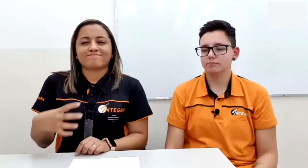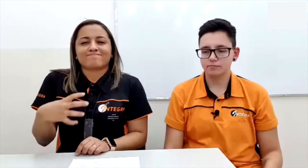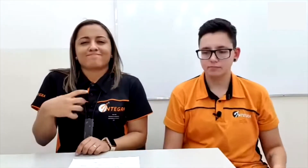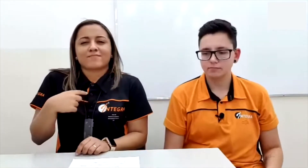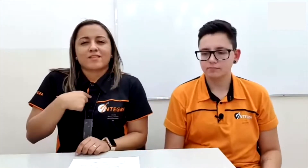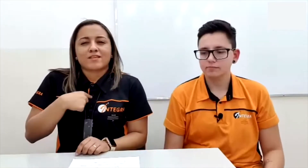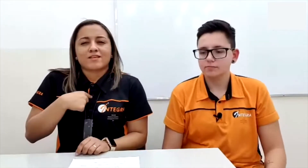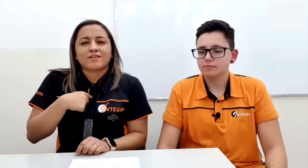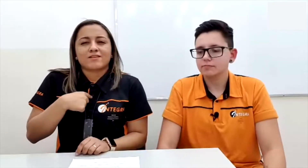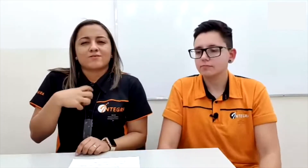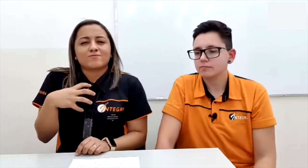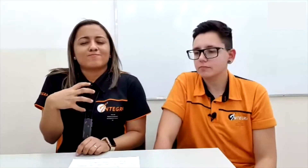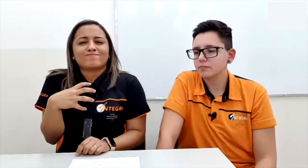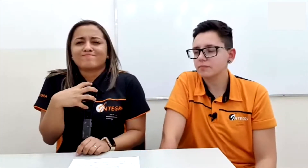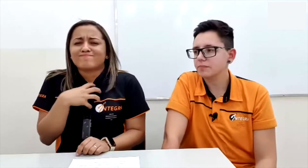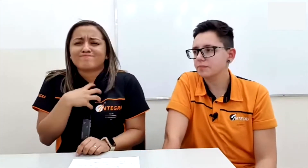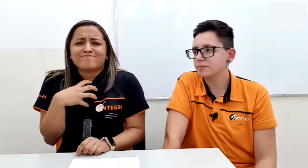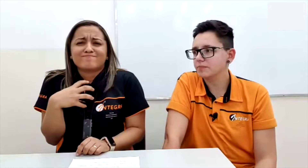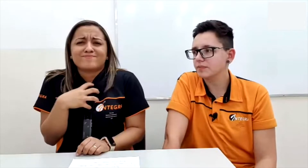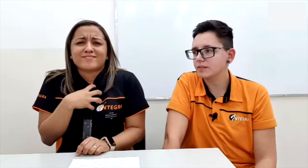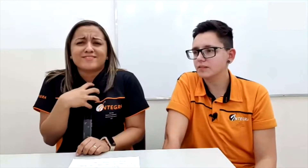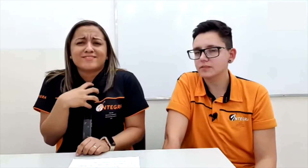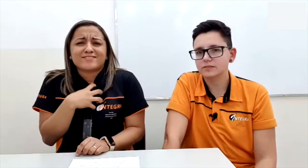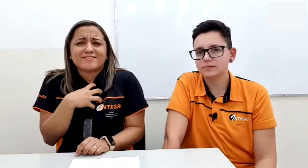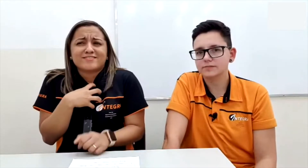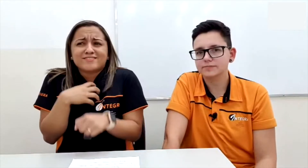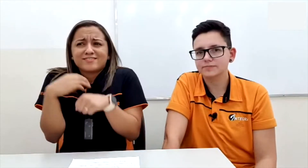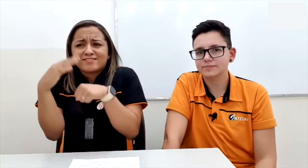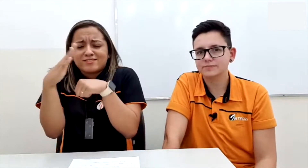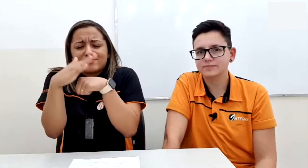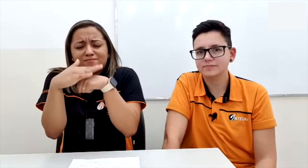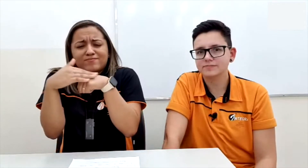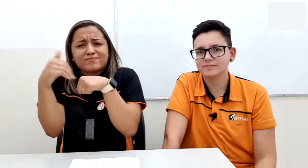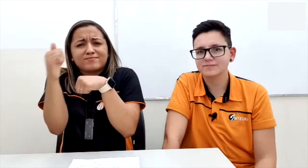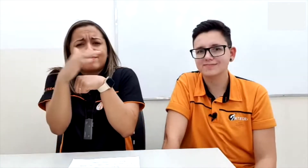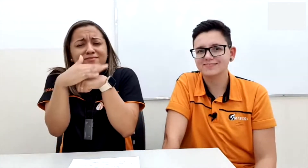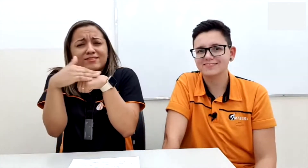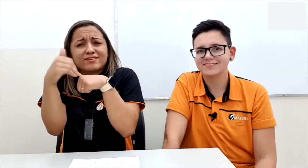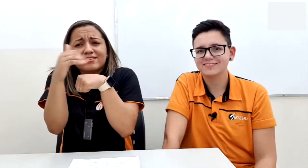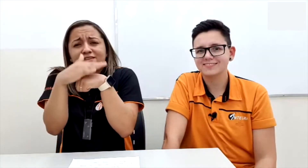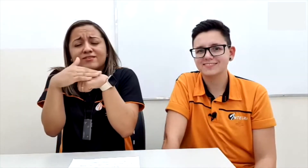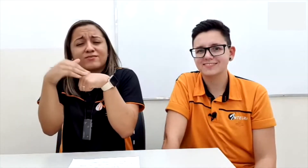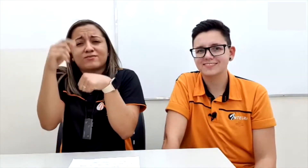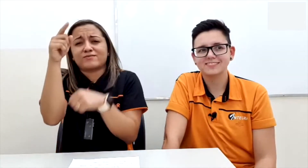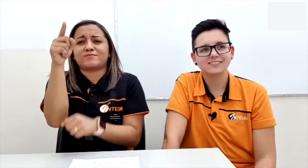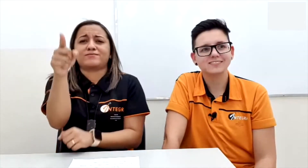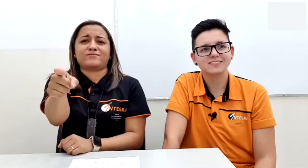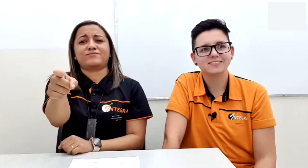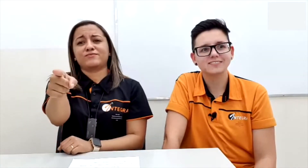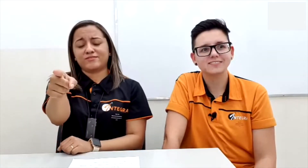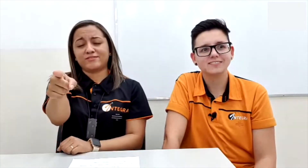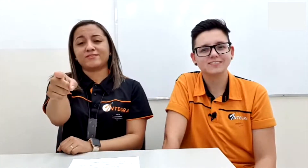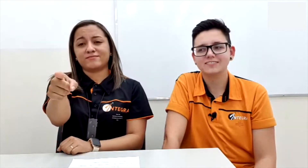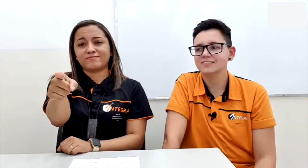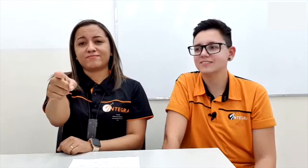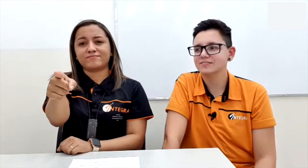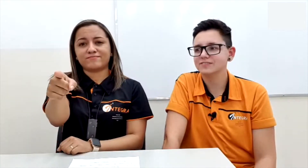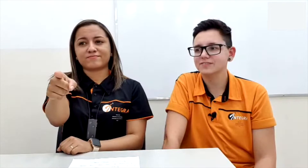Ok, Aline. Então, olha, eu sinto um carinho enorme por